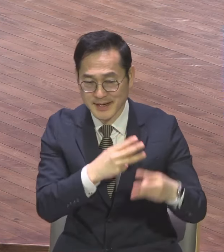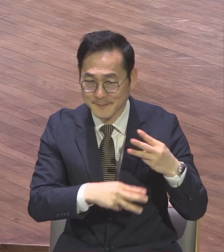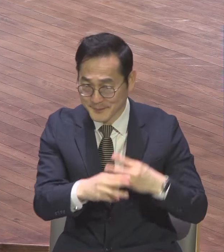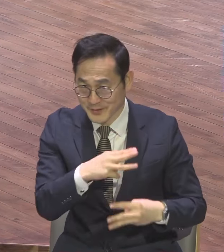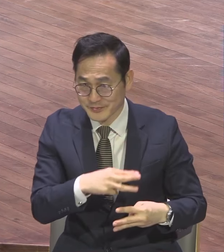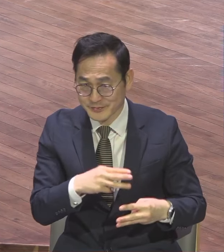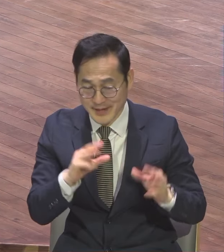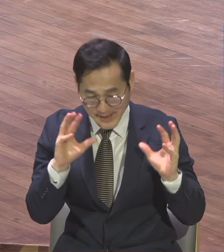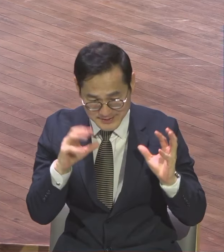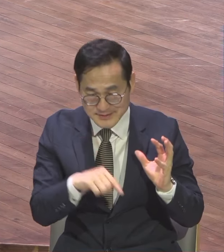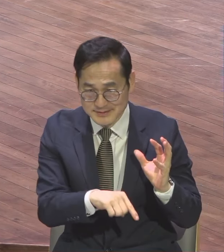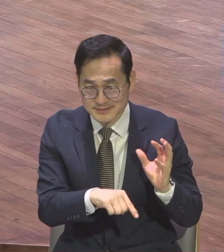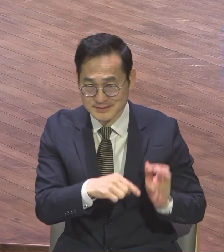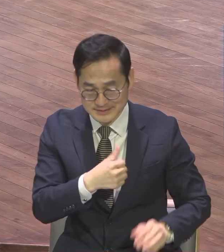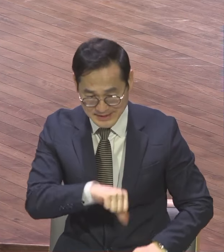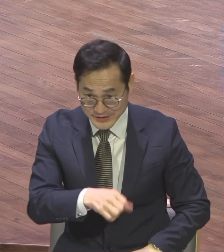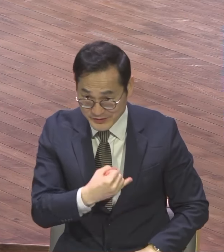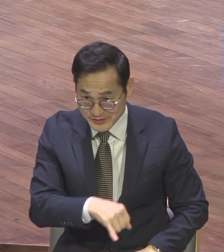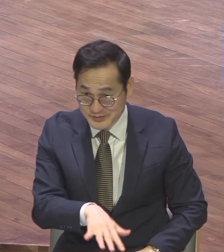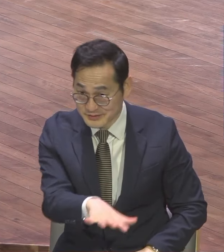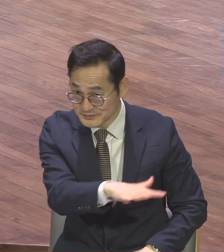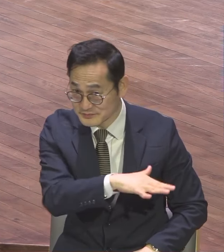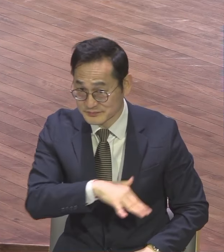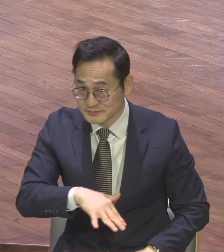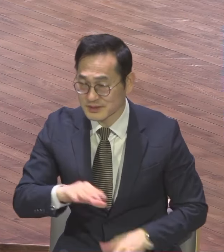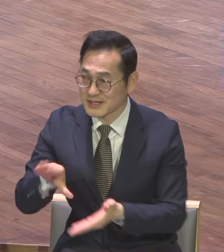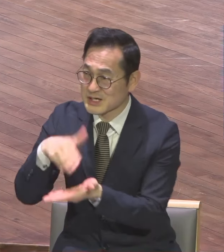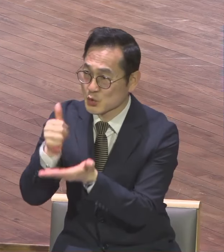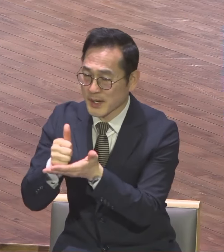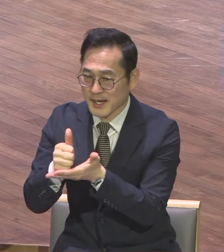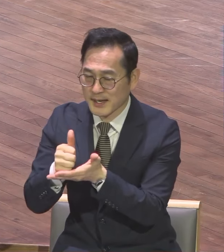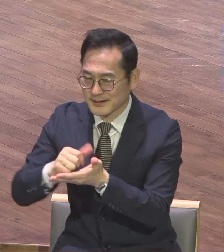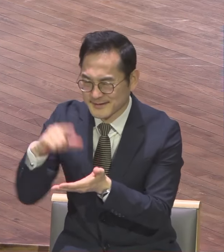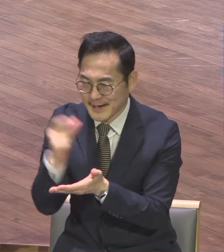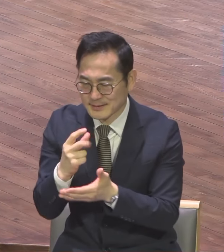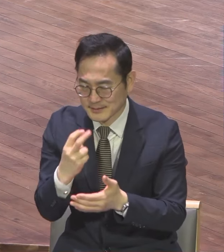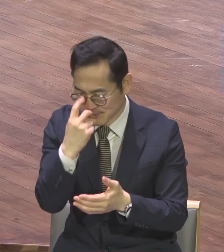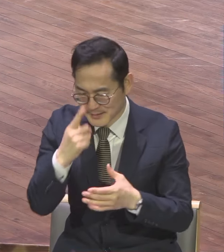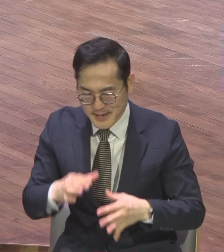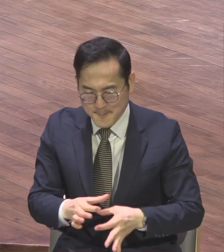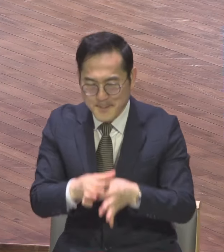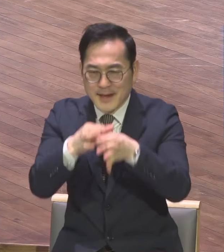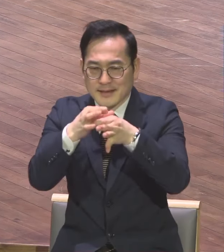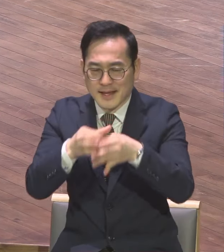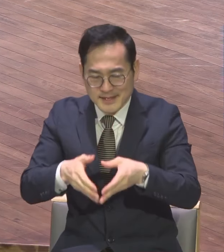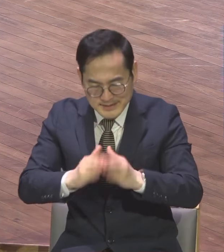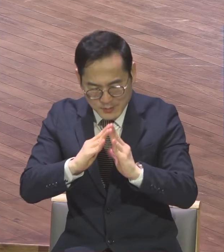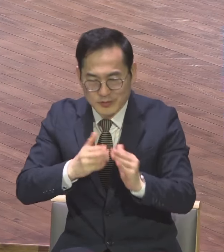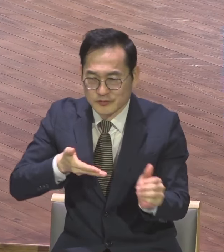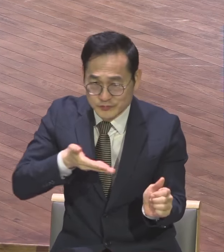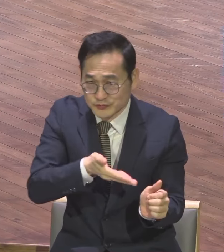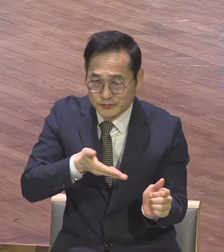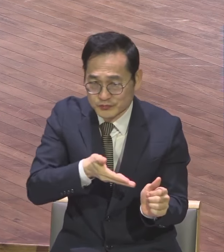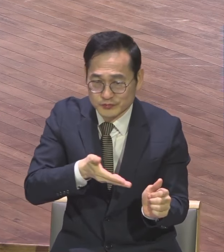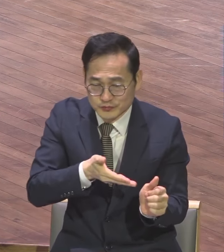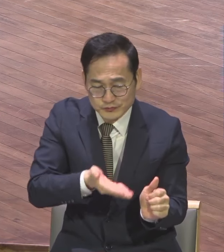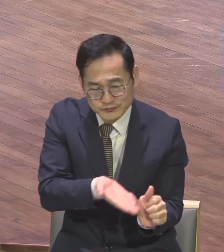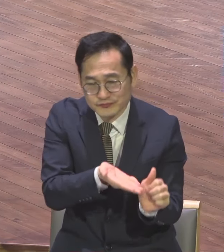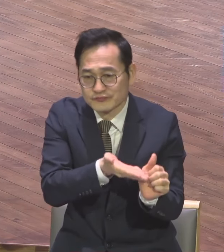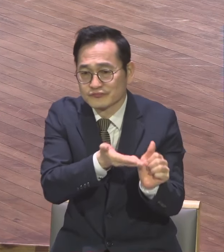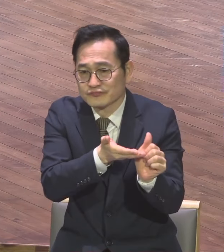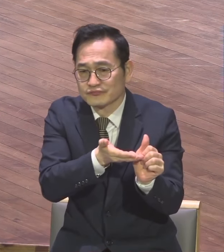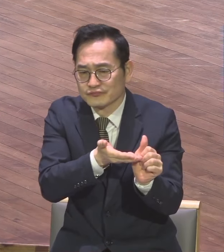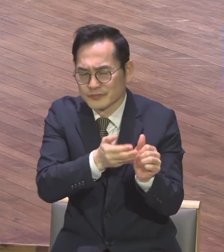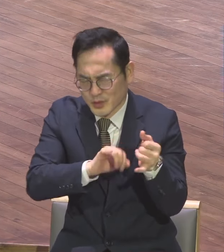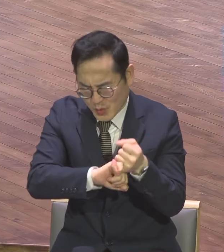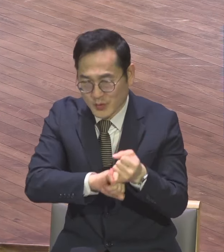렘넌트 안에 그리스도의 견고한 망대를 그렇게 세우는 언약적 도전, 오늘 말씀을 제목처럼